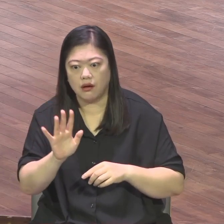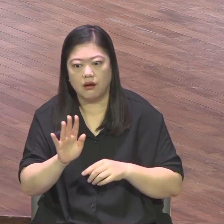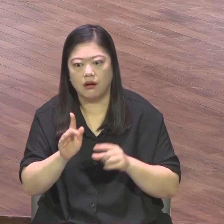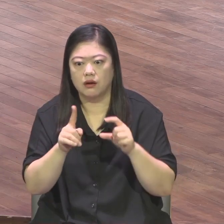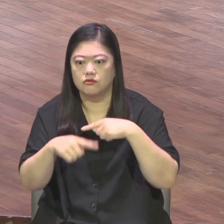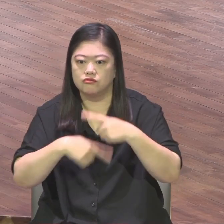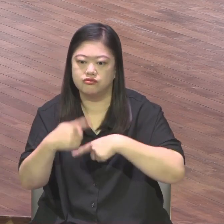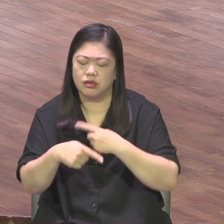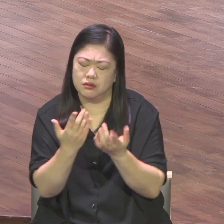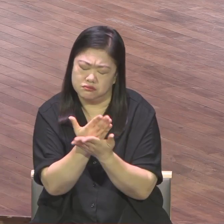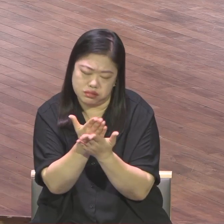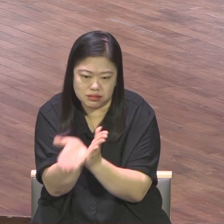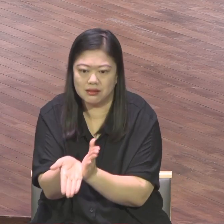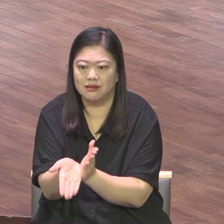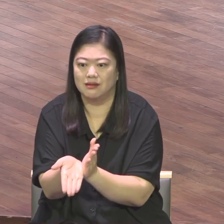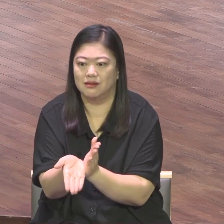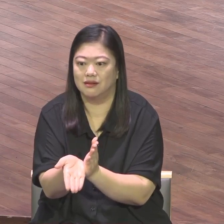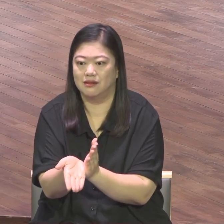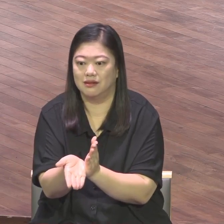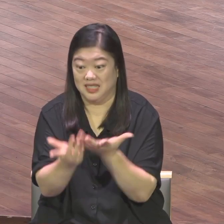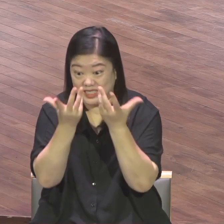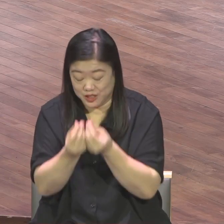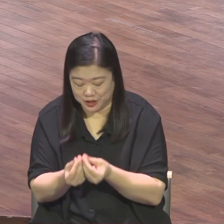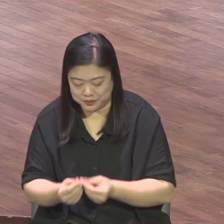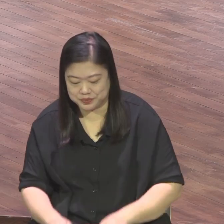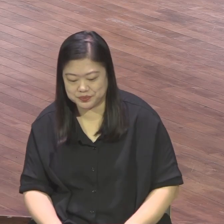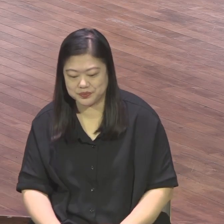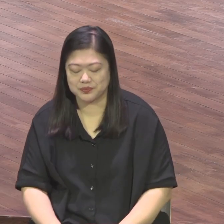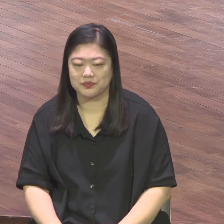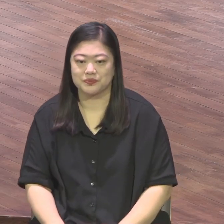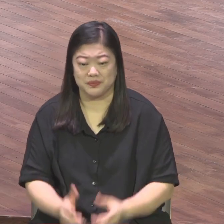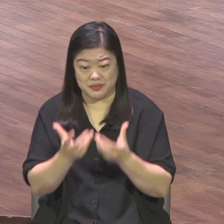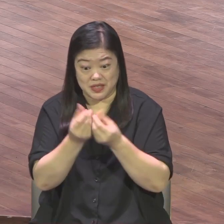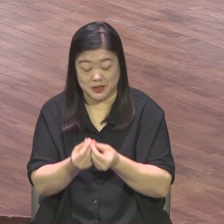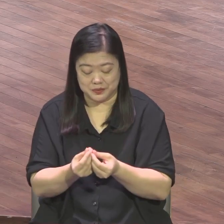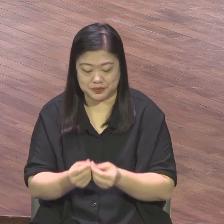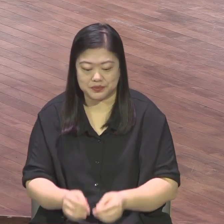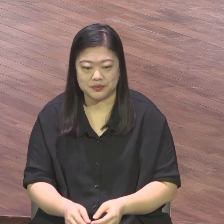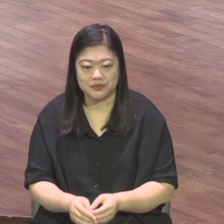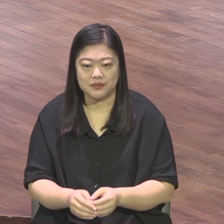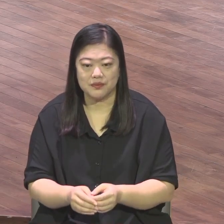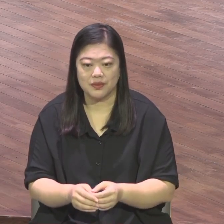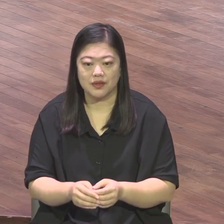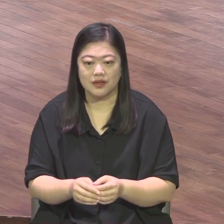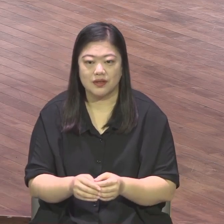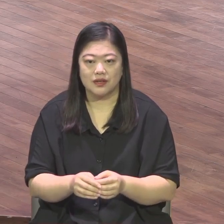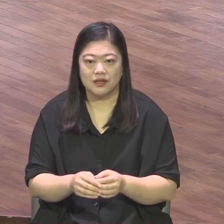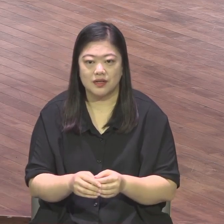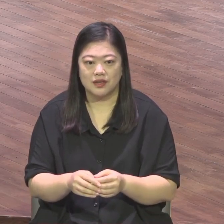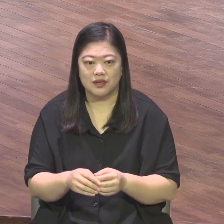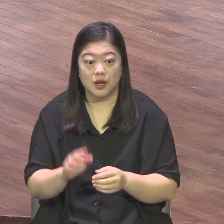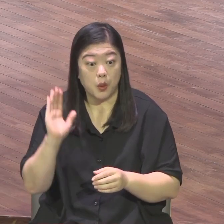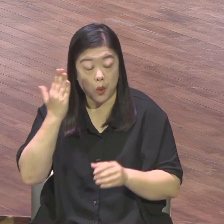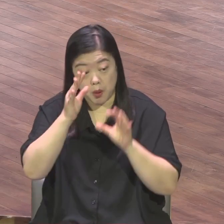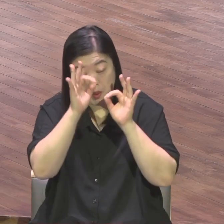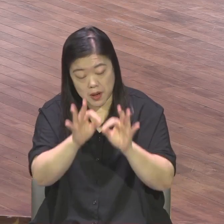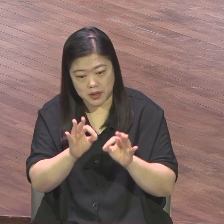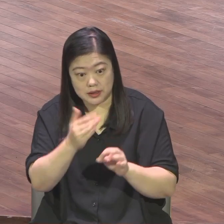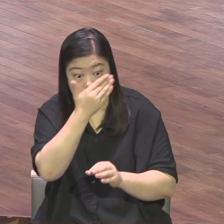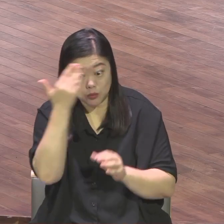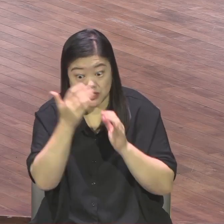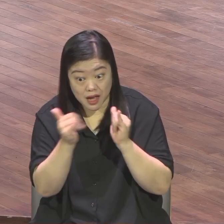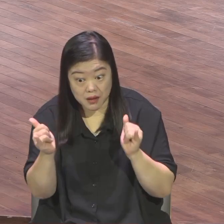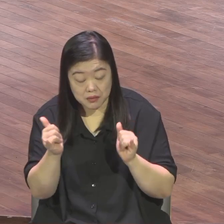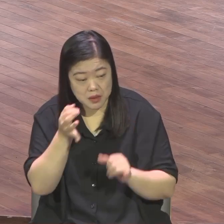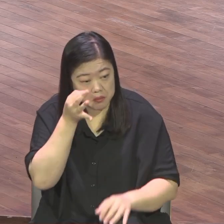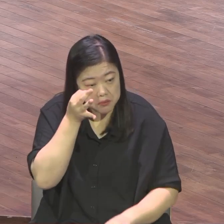그렇게 표현을 합니다. 미쳤다라는 표현을 하는 것이 이 다릅니다. 요즘 현대인들은 젊은